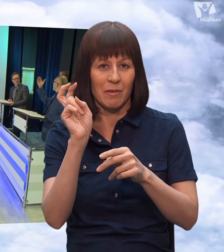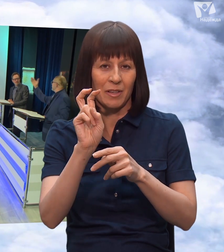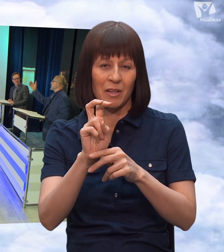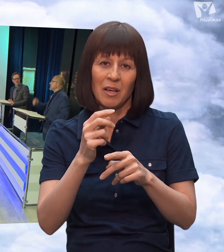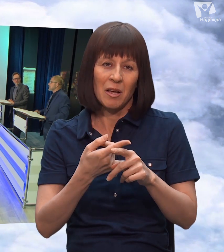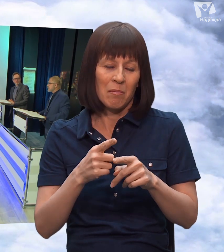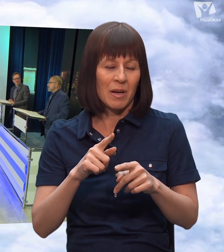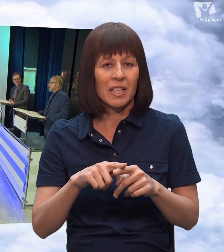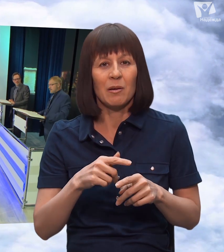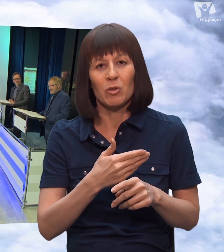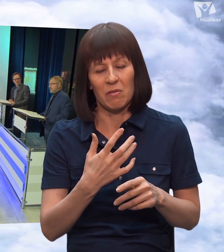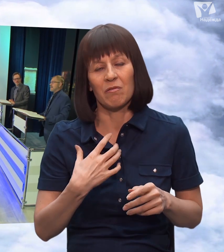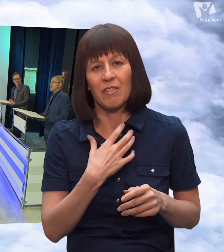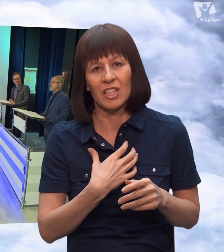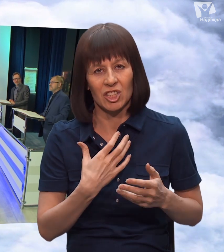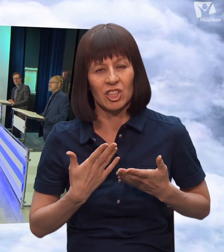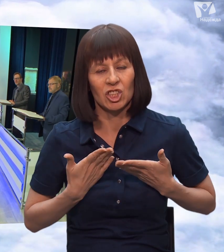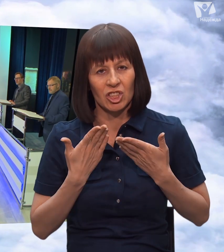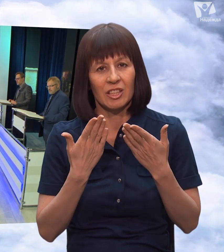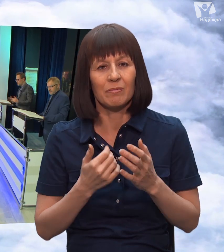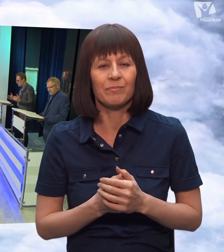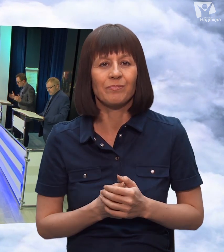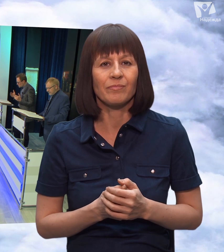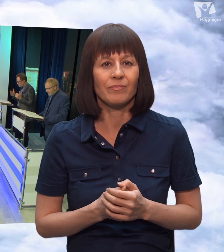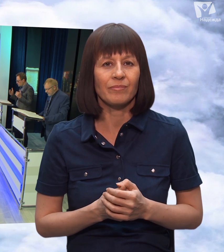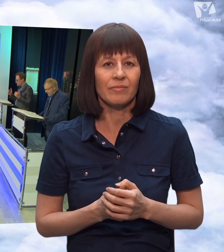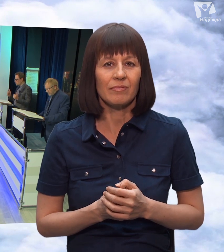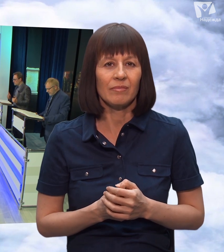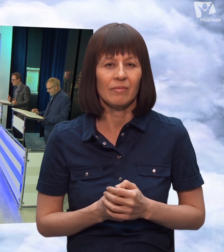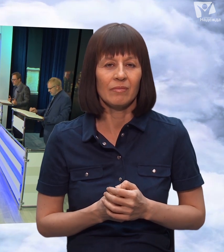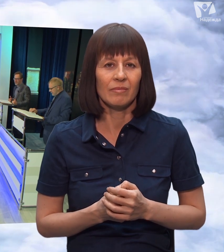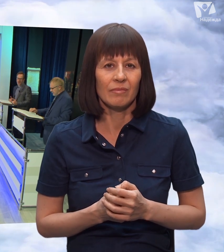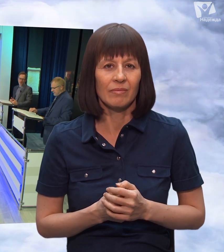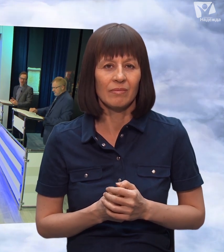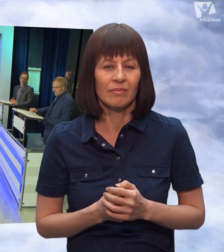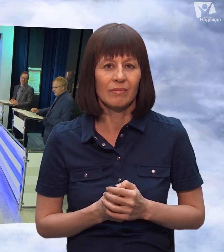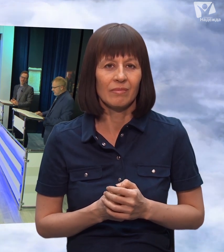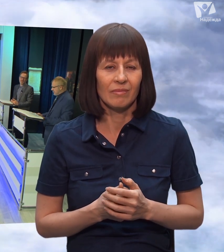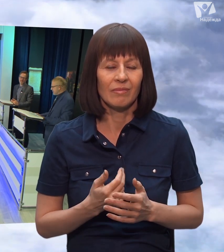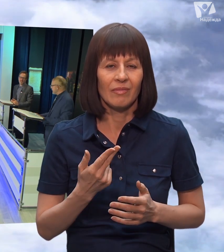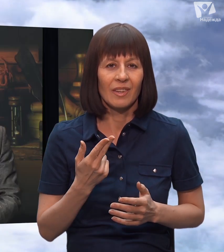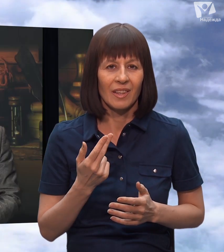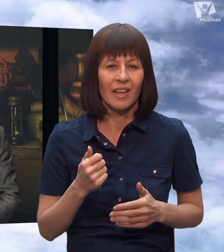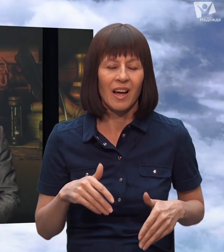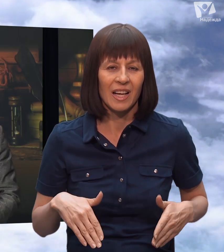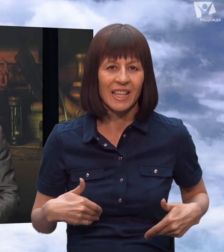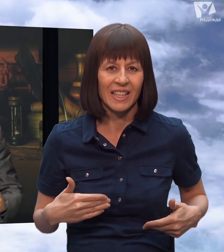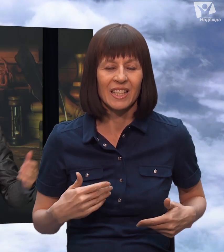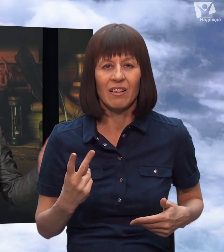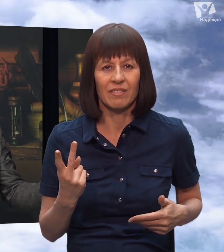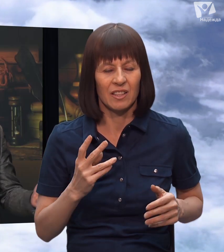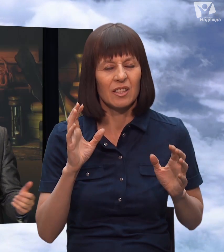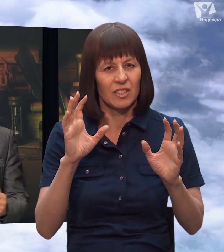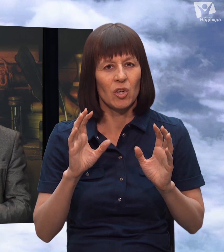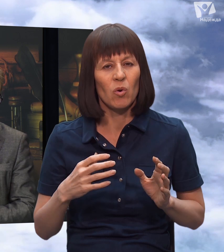входом в в небесный хана то есть получается что еще даже более актуальна эта весть для нас чем